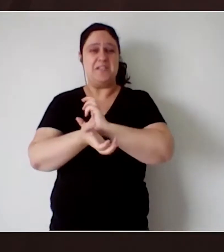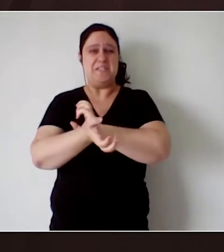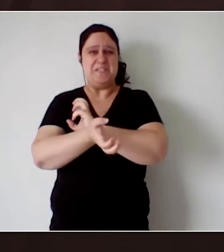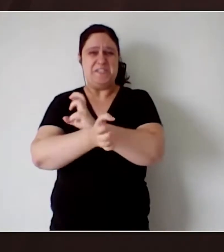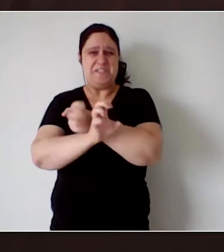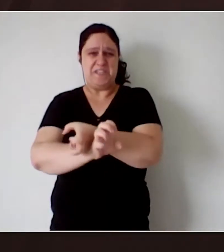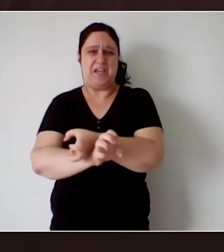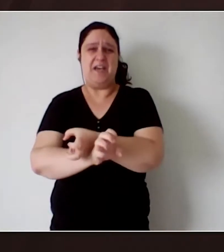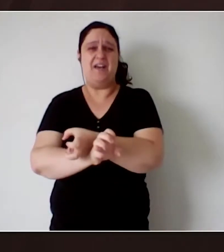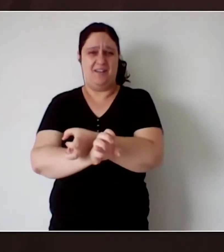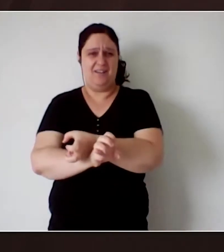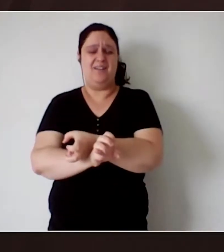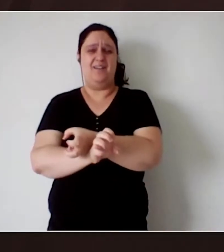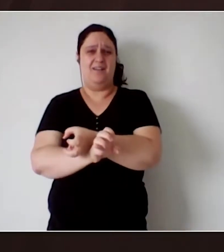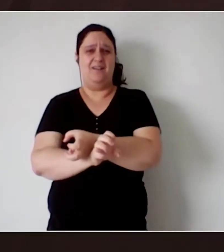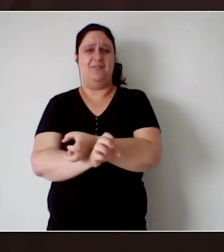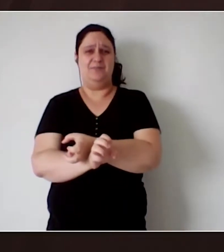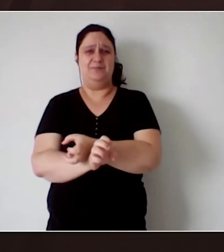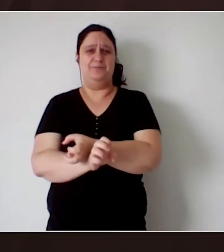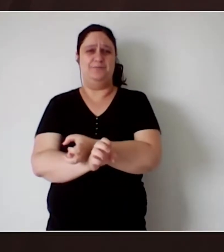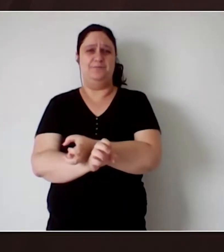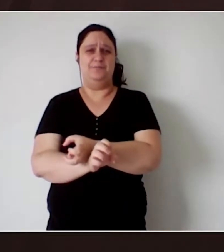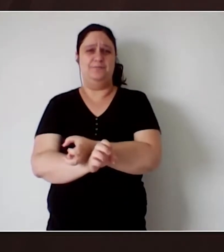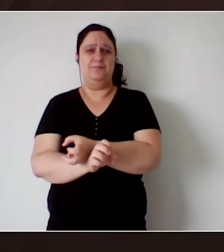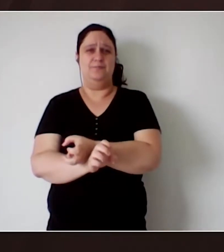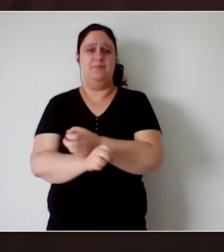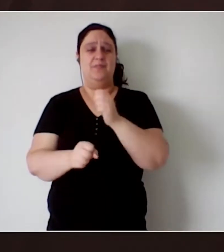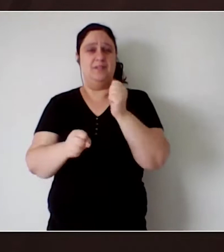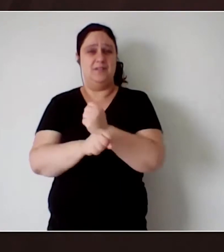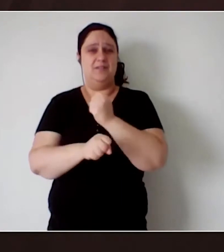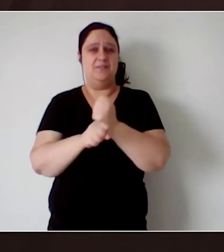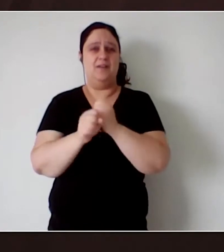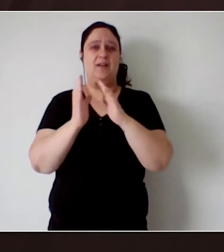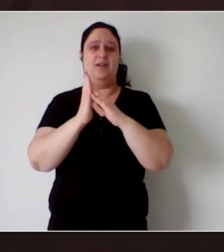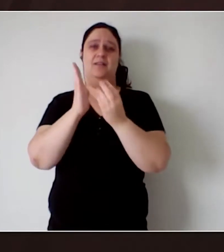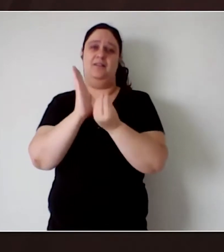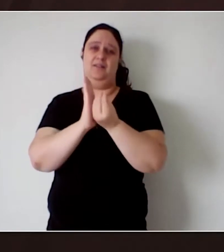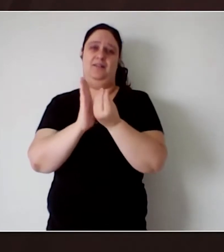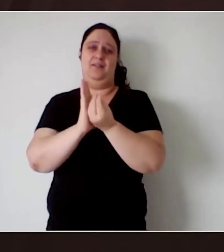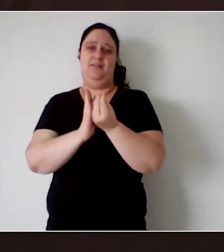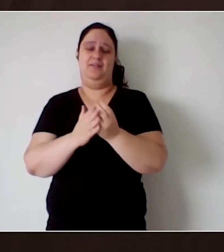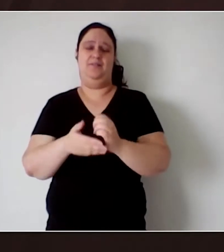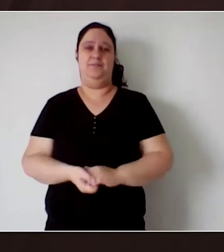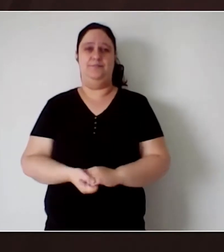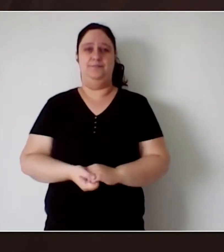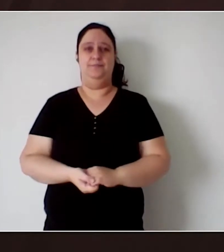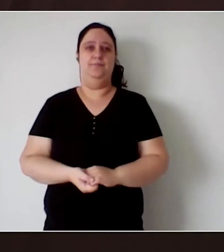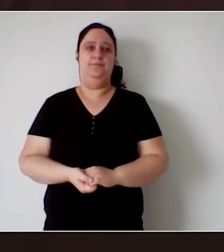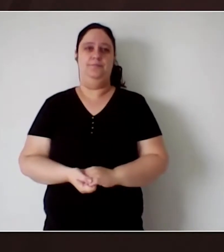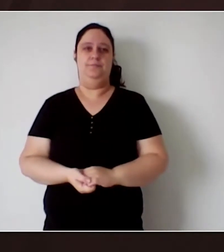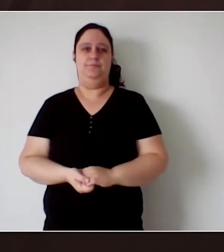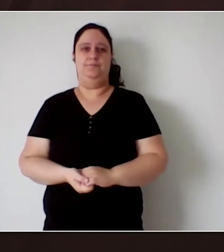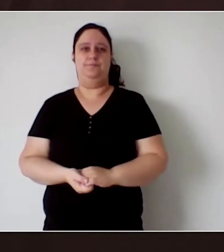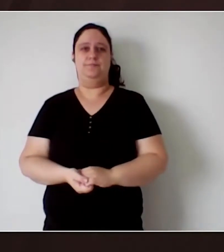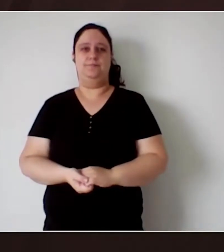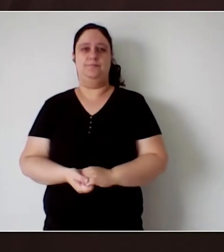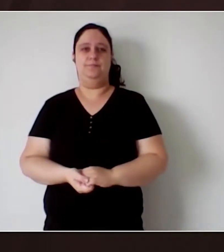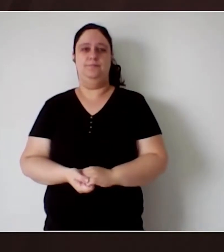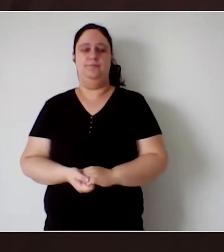igreja seja edificada. Bom, só que o que aconteceu? Enquanto